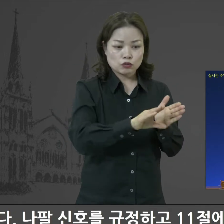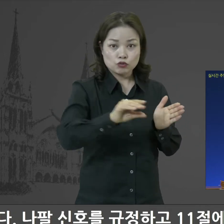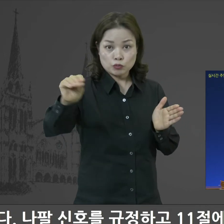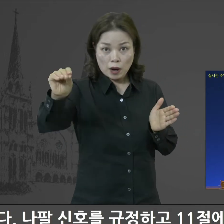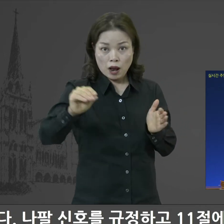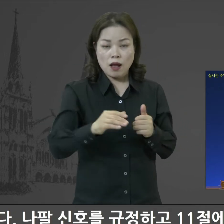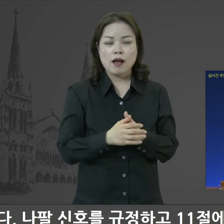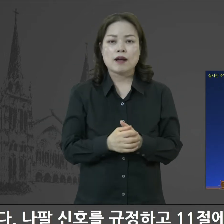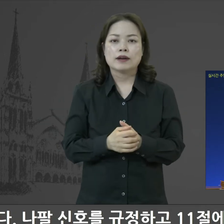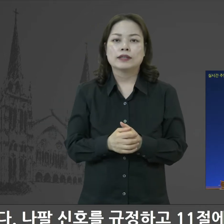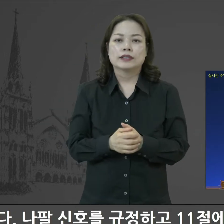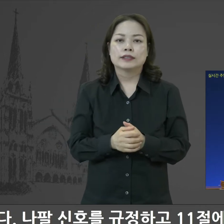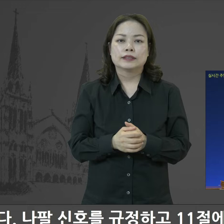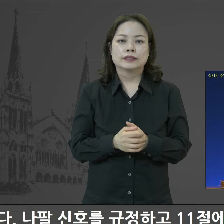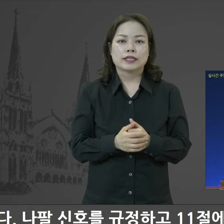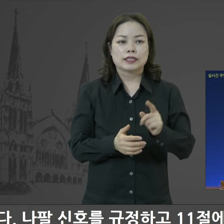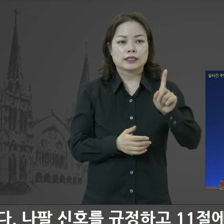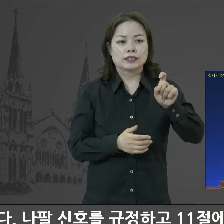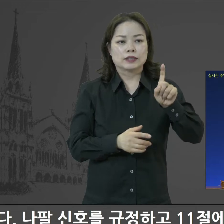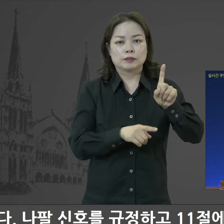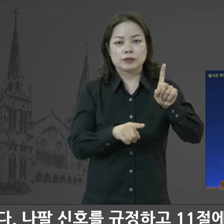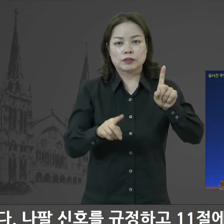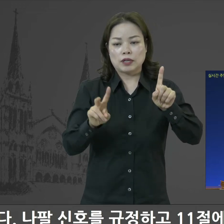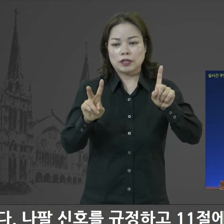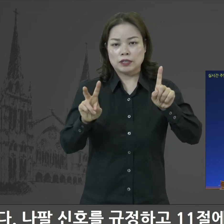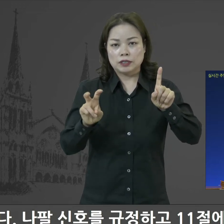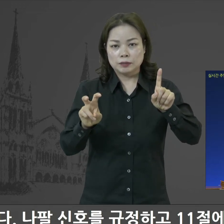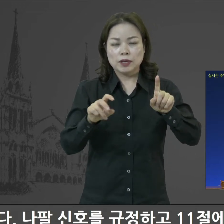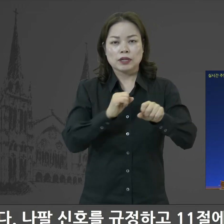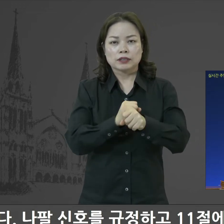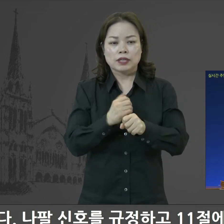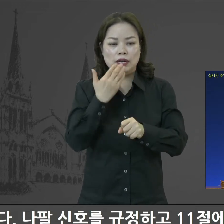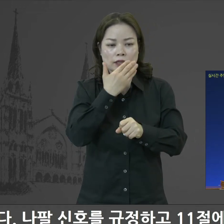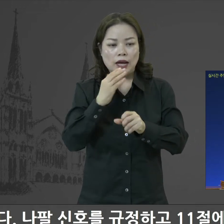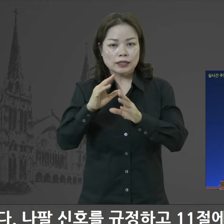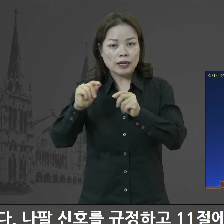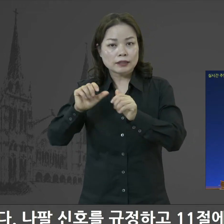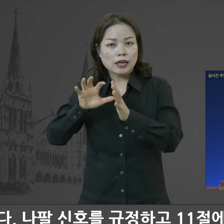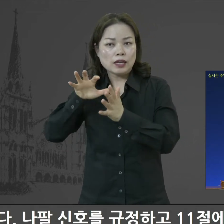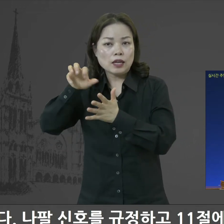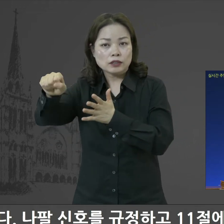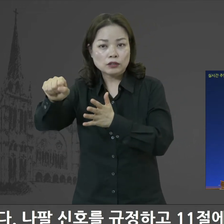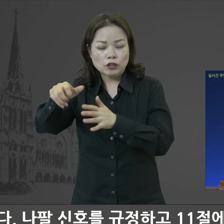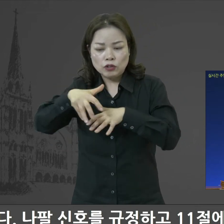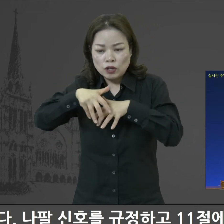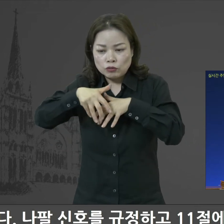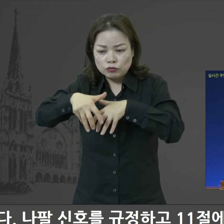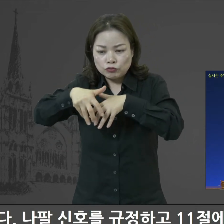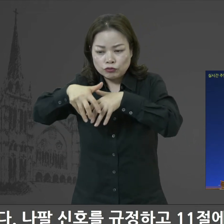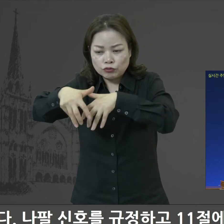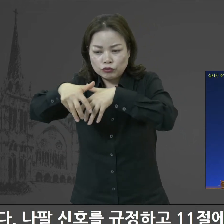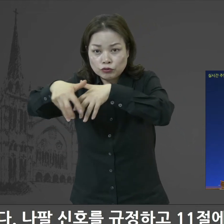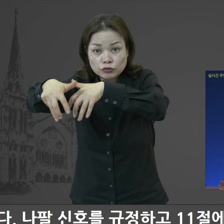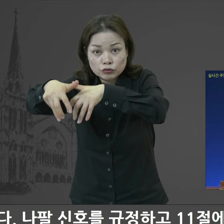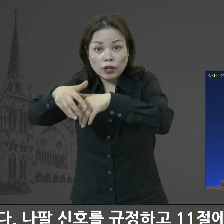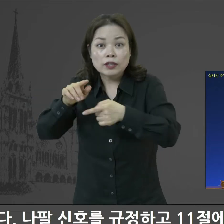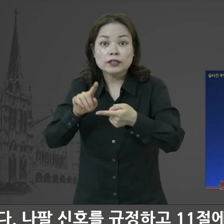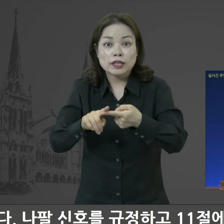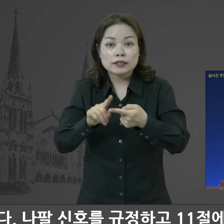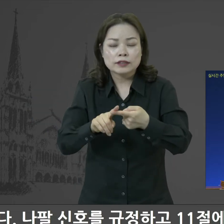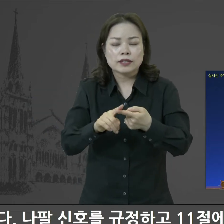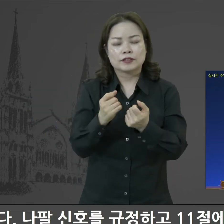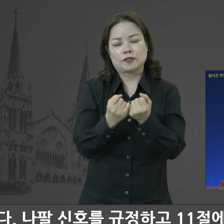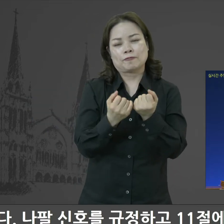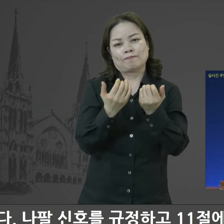합니다. 그리고 11절에서 28절까지 가나안으로 행진을 어떻게 대열을 지어서 가고 있다는 것을